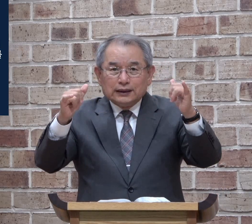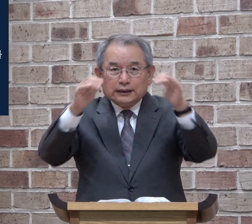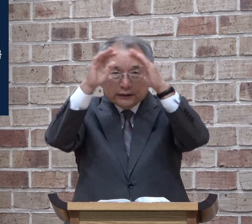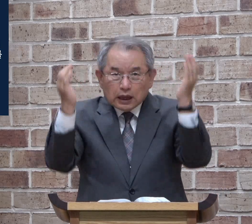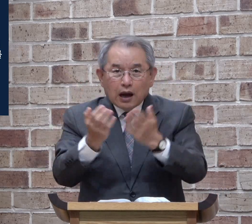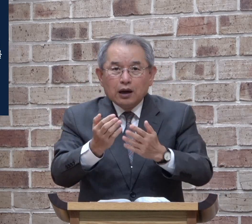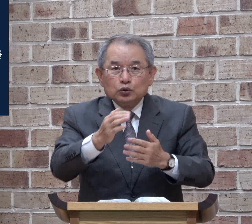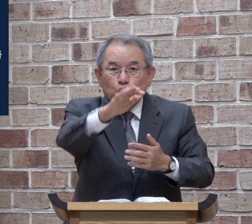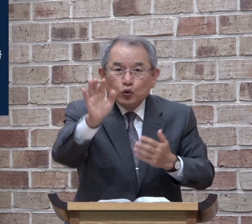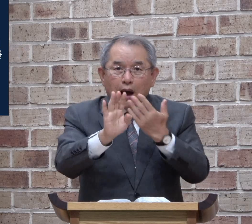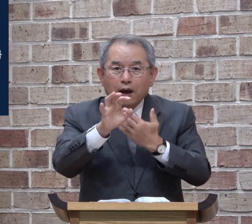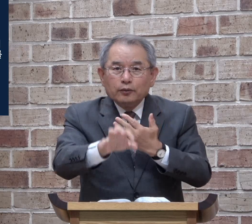앞에서